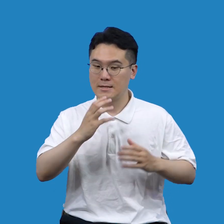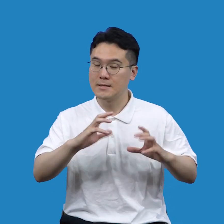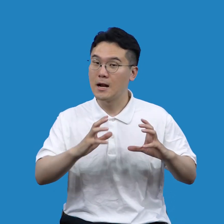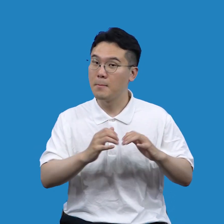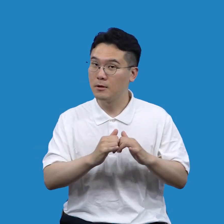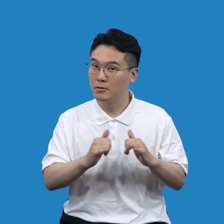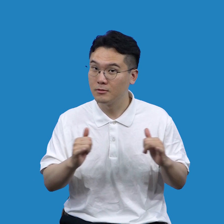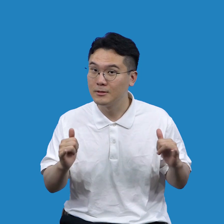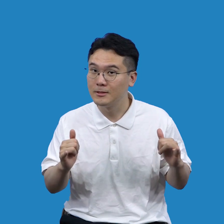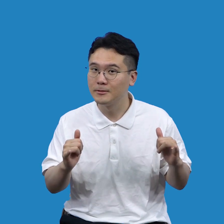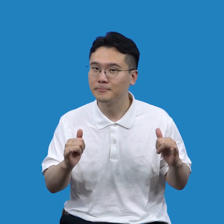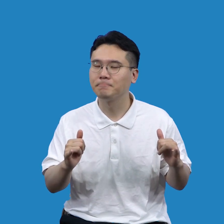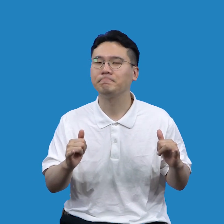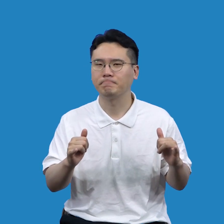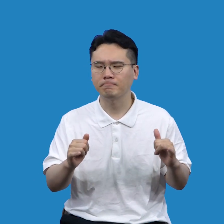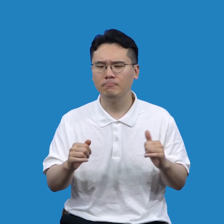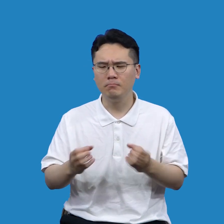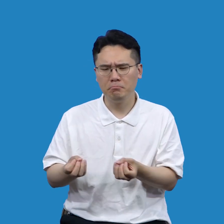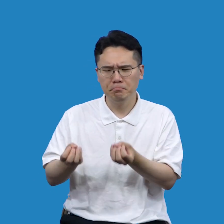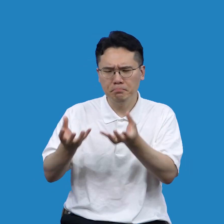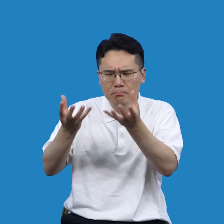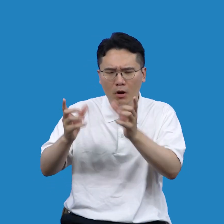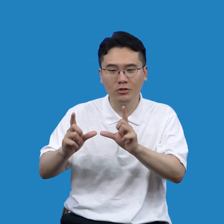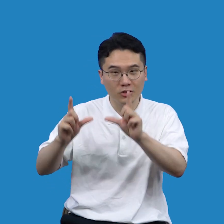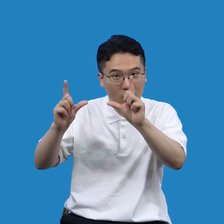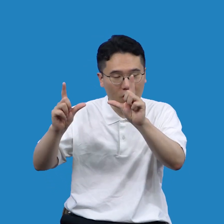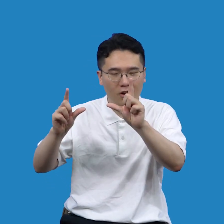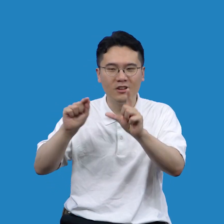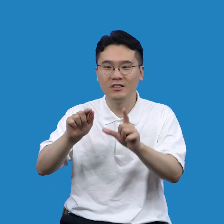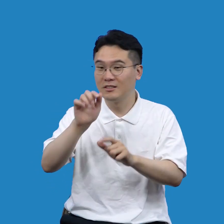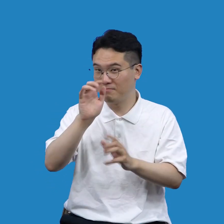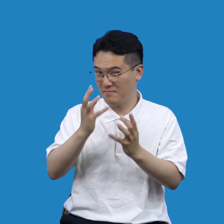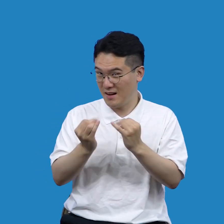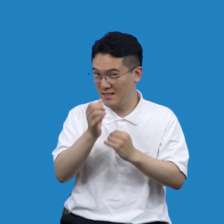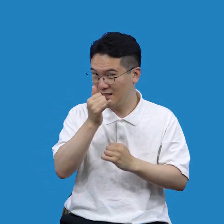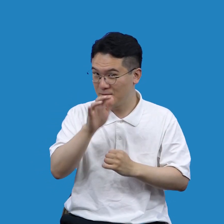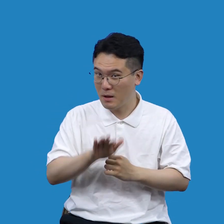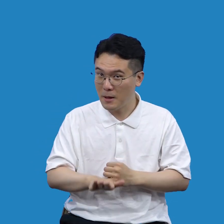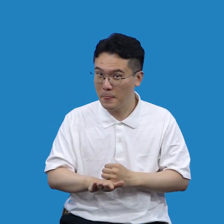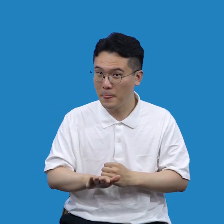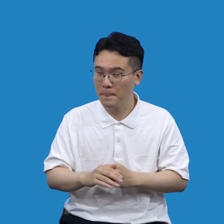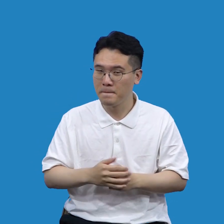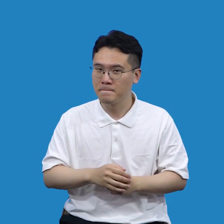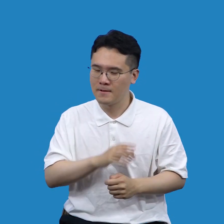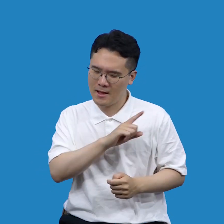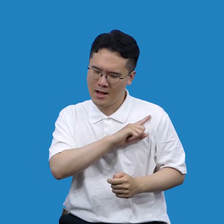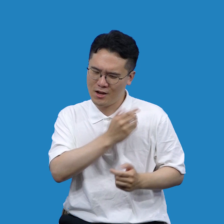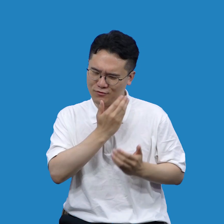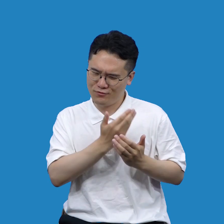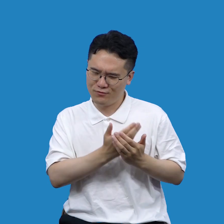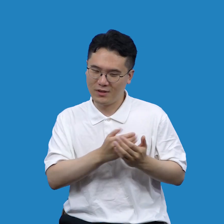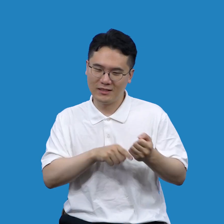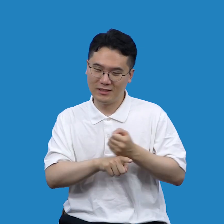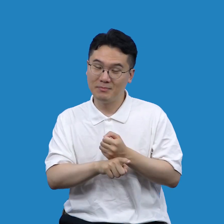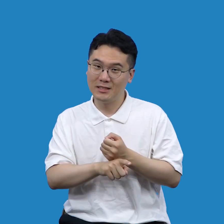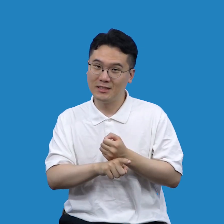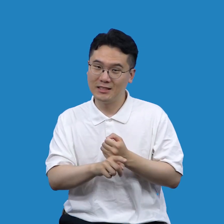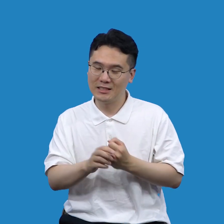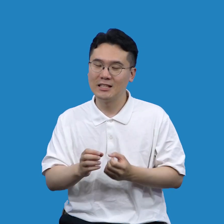있어서 명절이 많이 있지만 가장 중요한 의미를 갖는 한 명절,